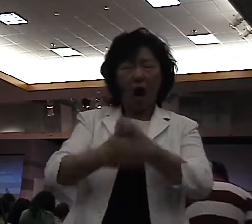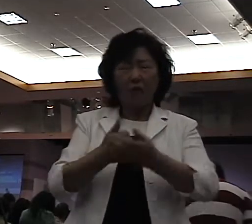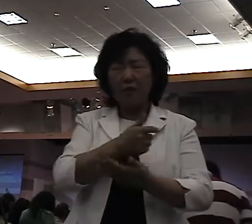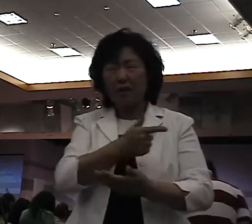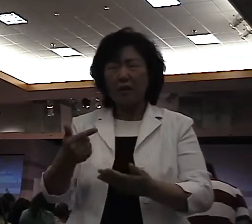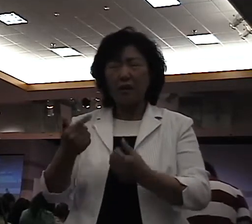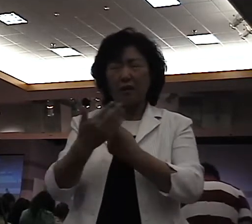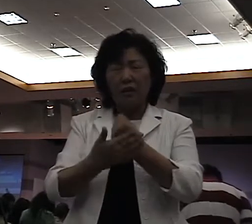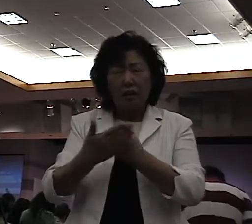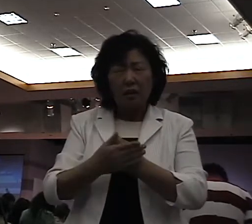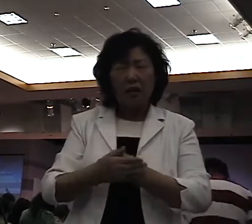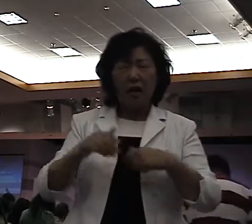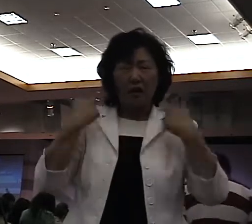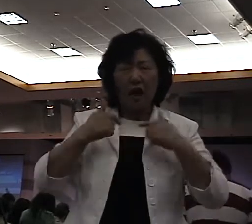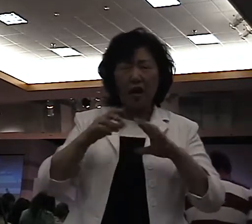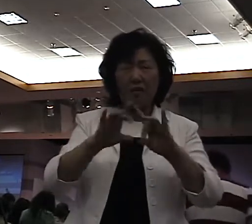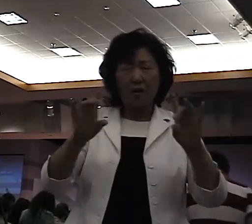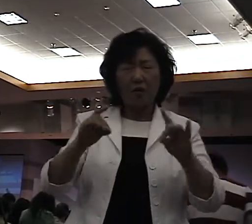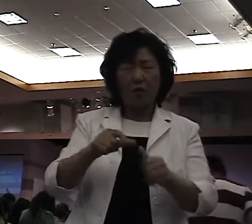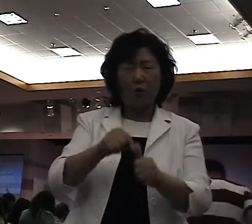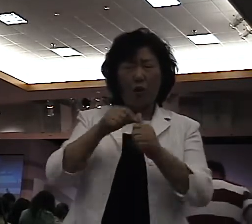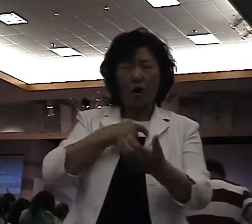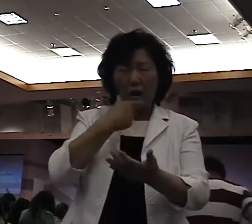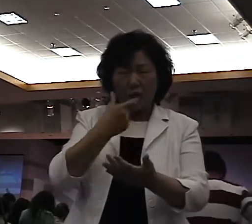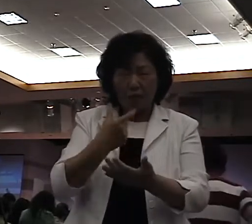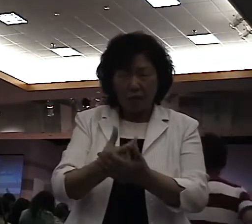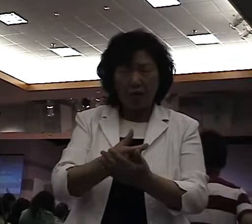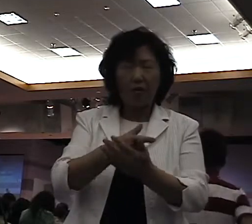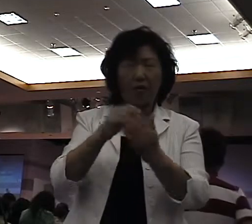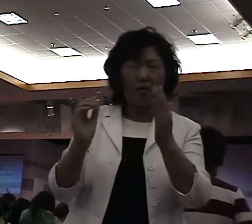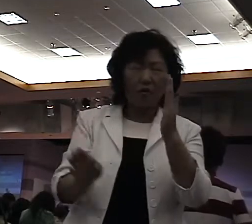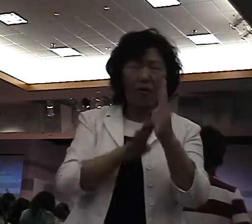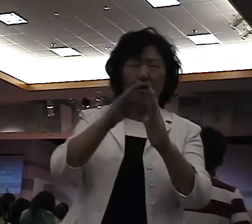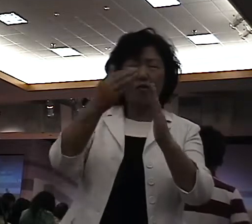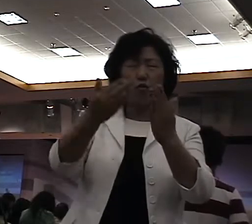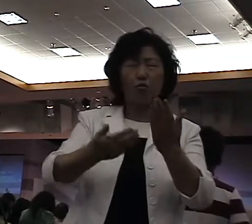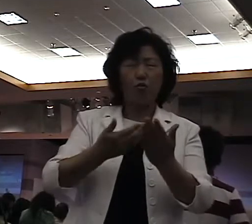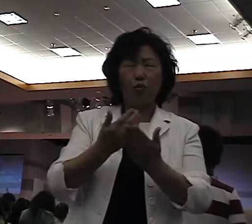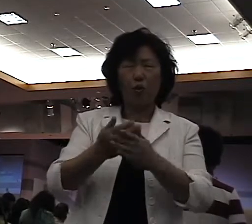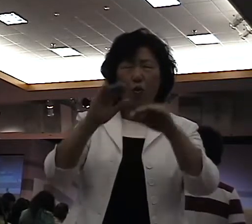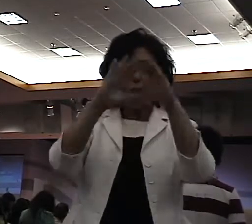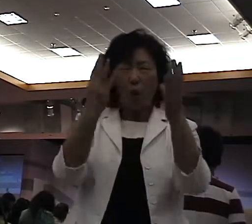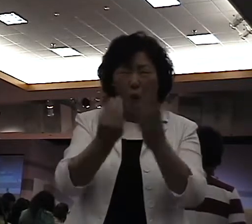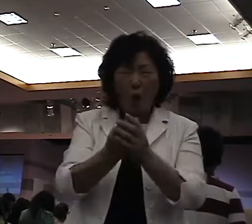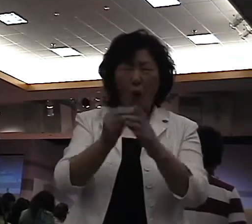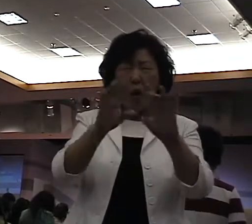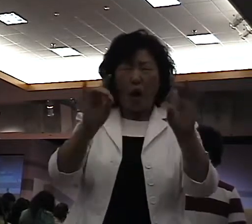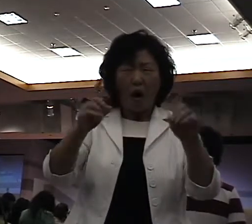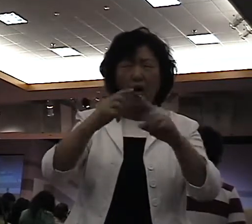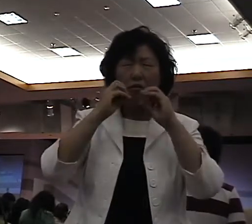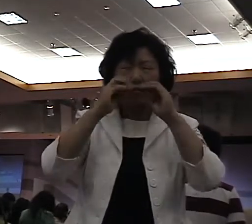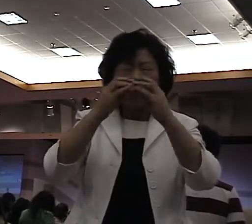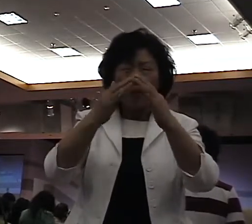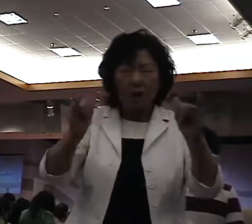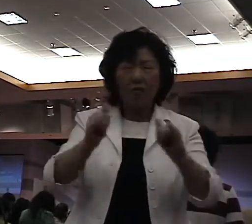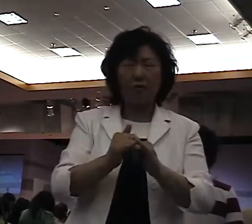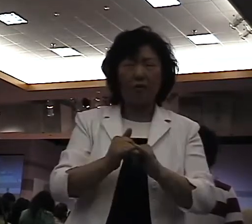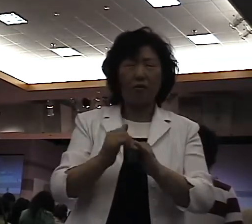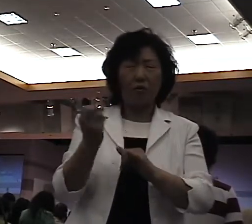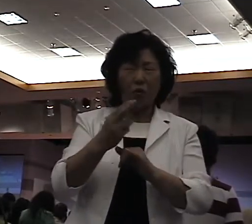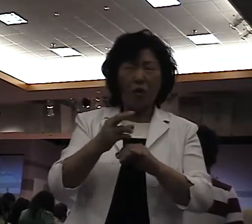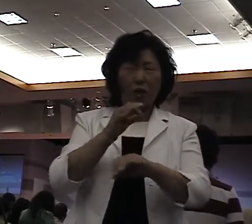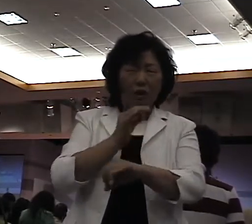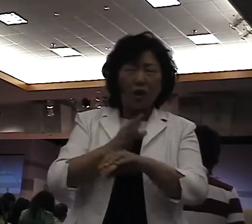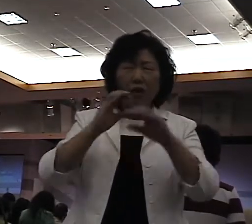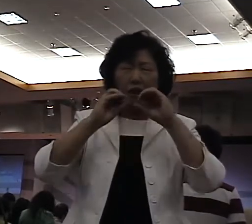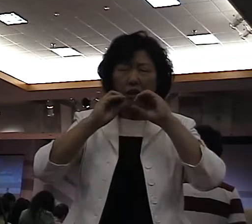하시고 날마다 구원의 감격이 넘치게 하시옵소서. 세계 각지에서 모든 것을 버리고 헌신하시는 선교사님들과 단기